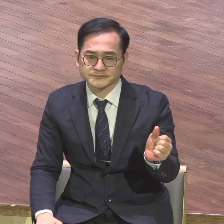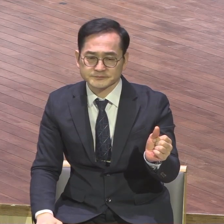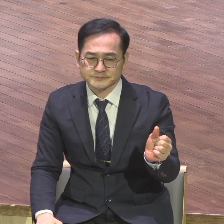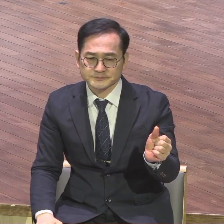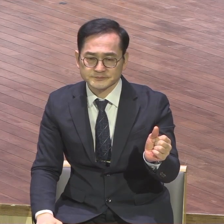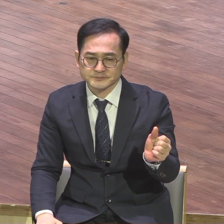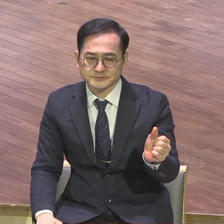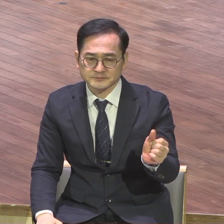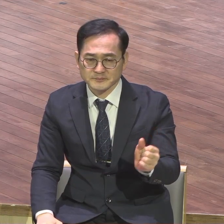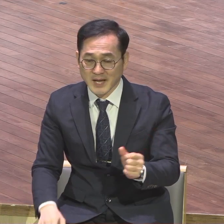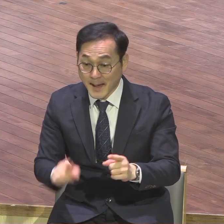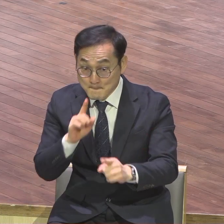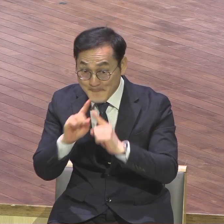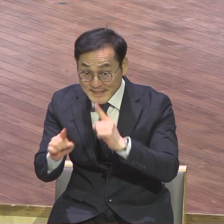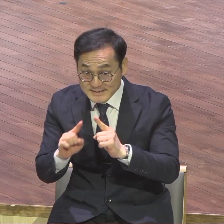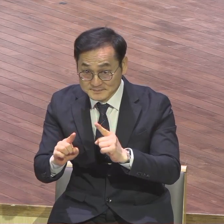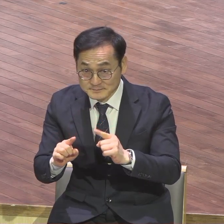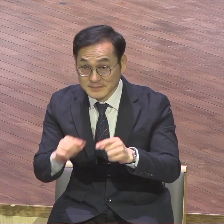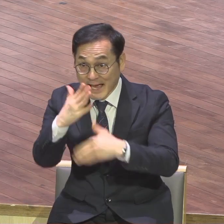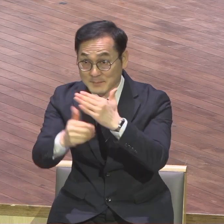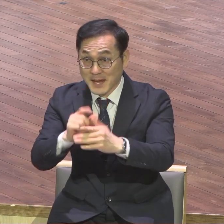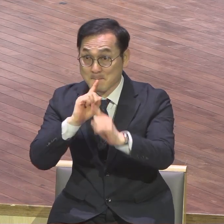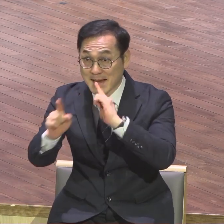이 말씀을 절대화가 아니라